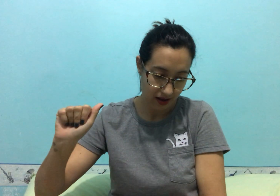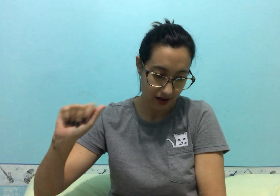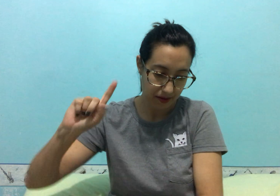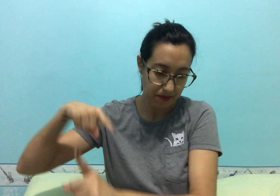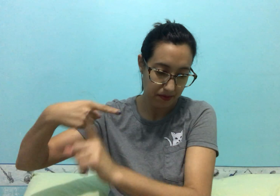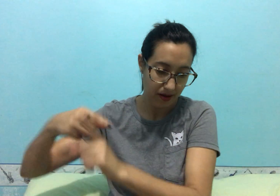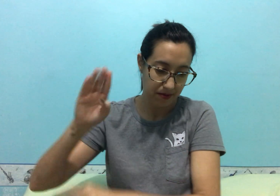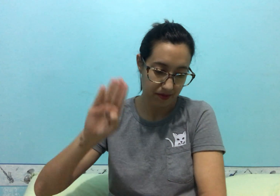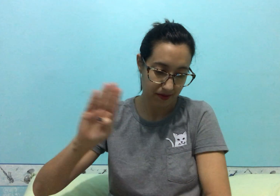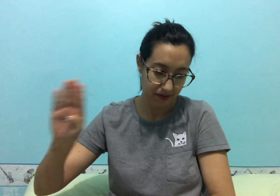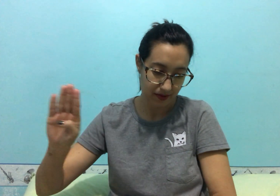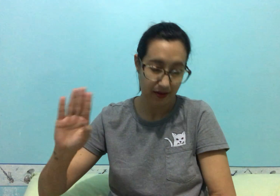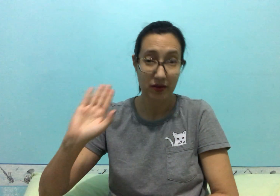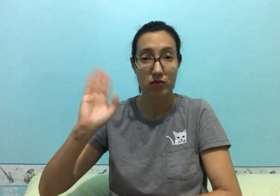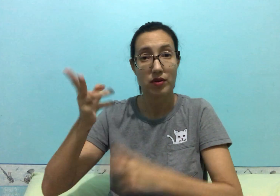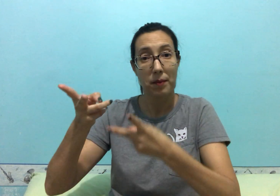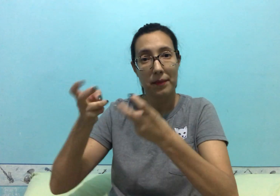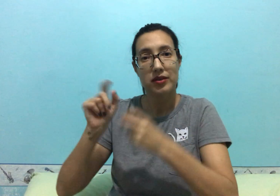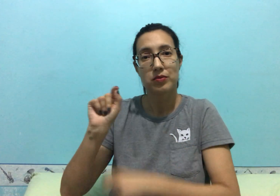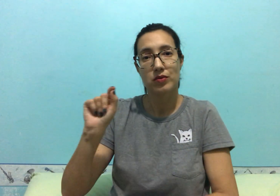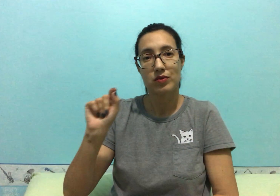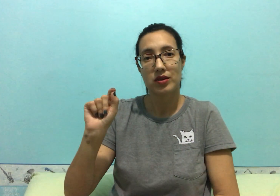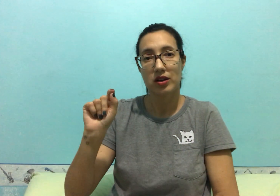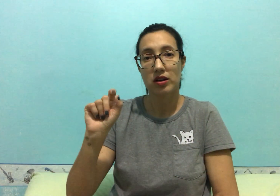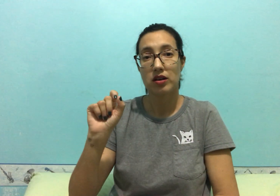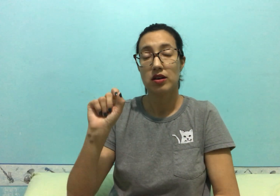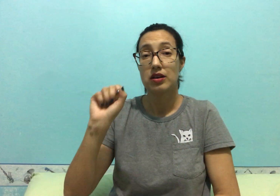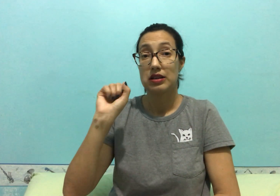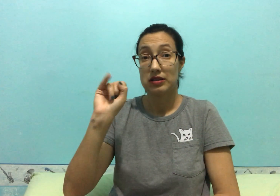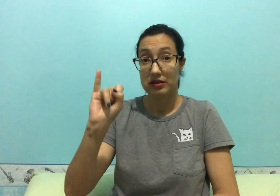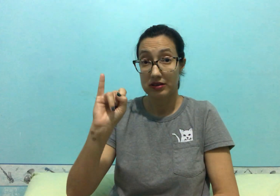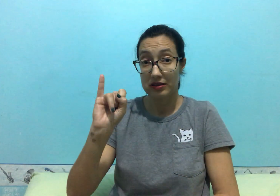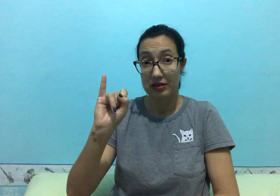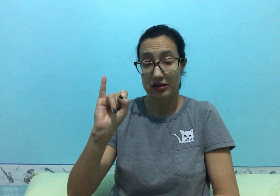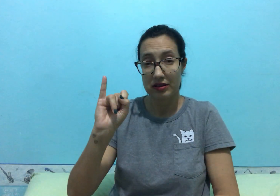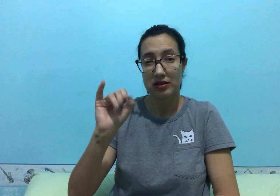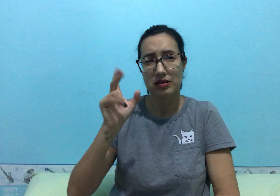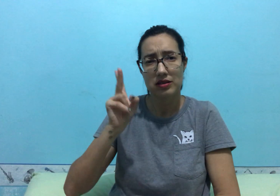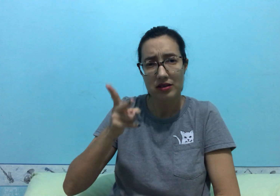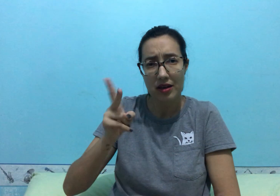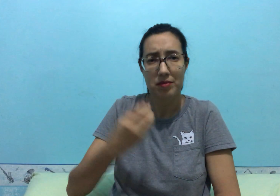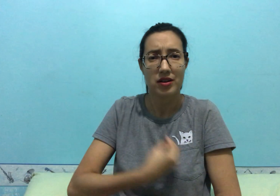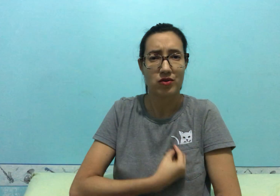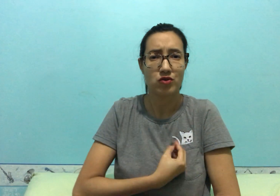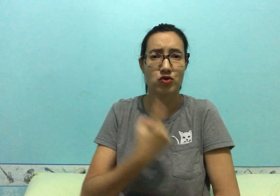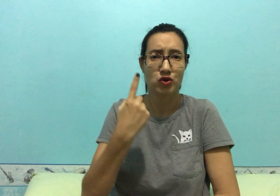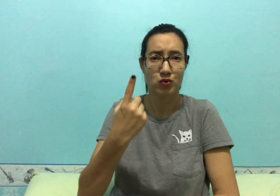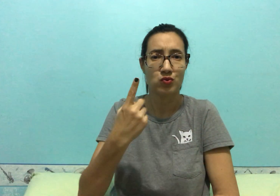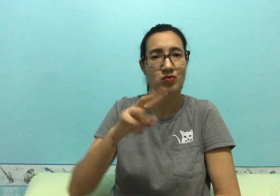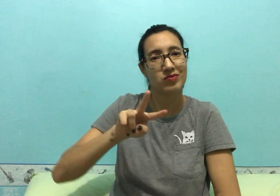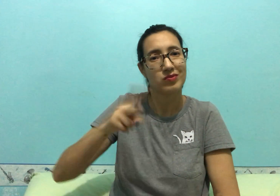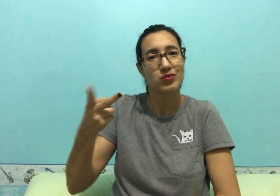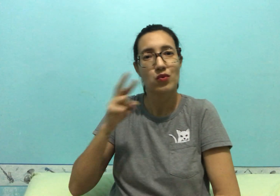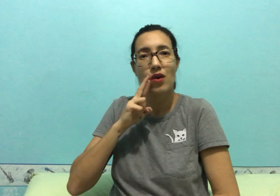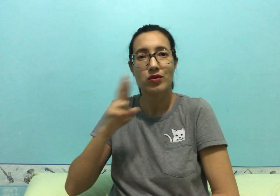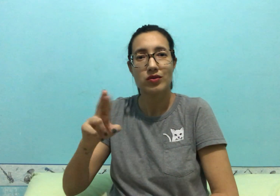né? Nós já vimos lá, porque sempre um vai ser 0. E o 0 ou qualquer coisa vai sair qualquer coisa, né? Nós vimos